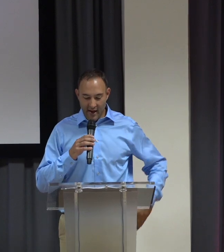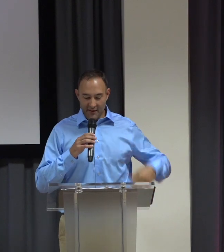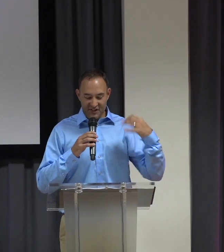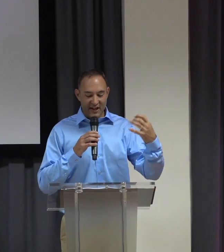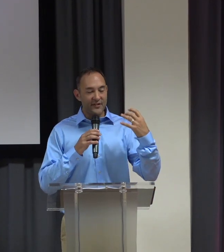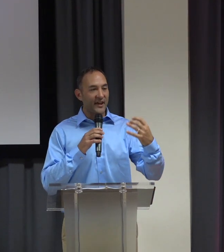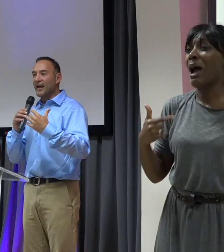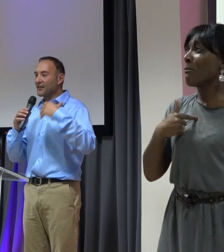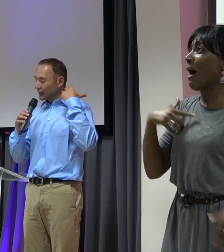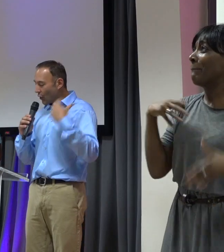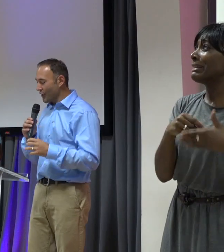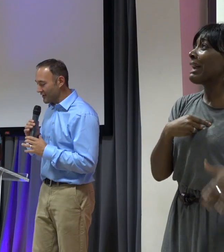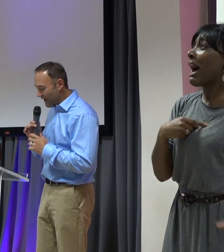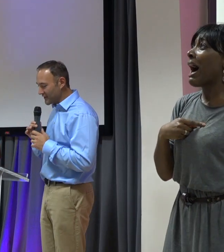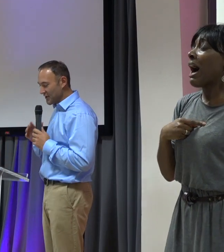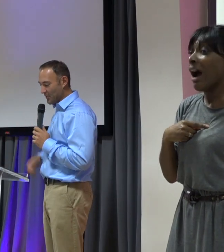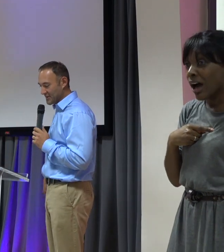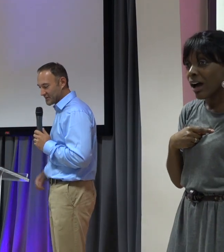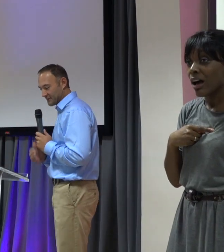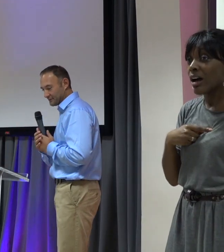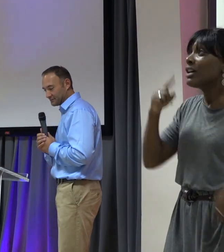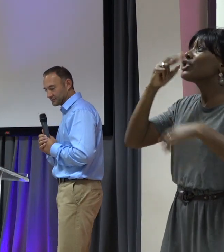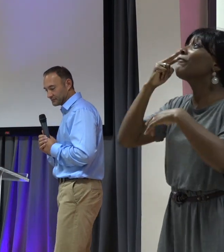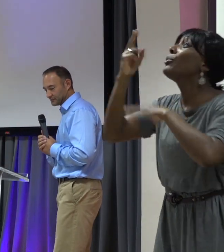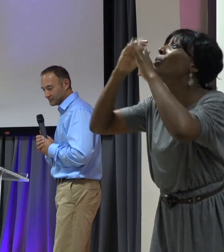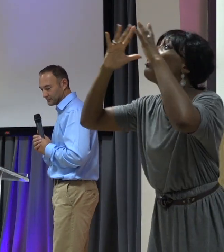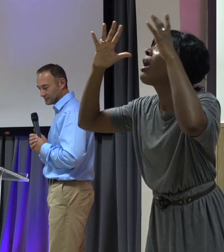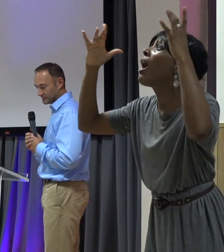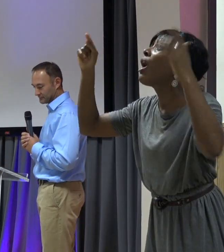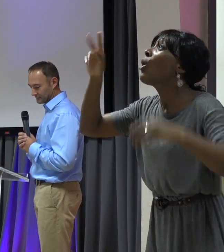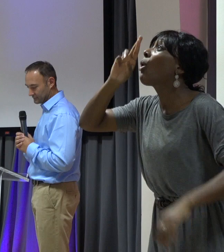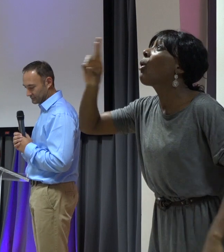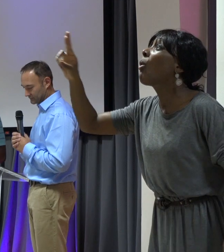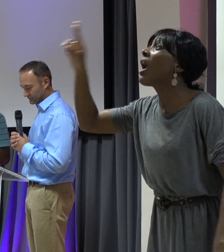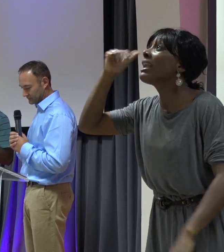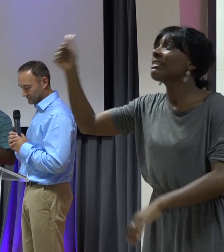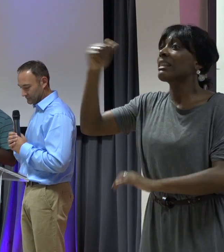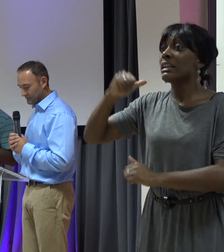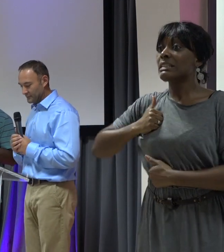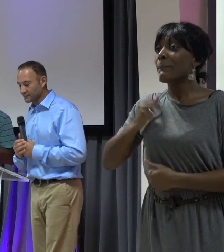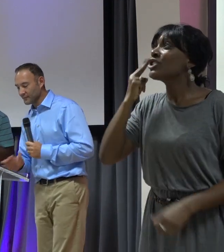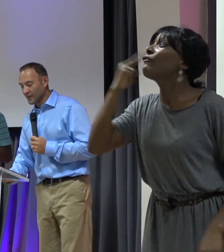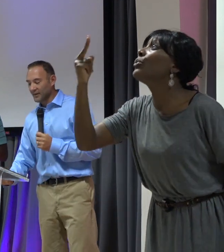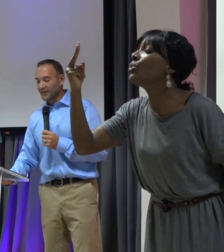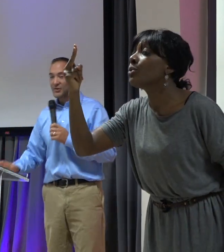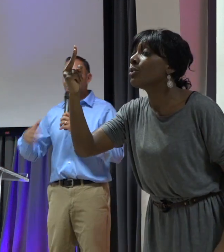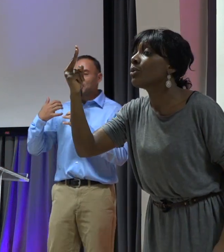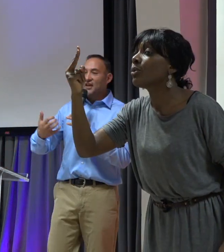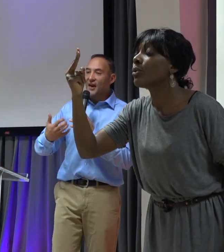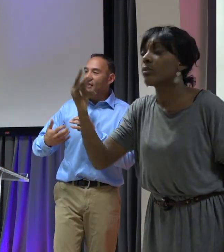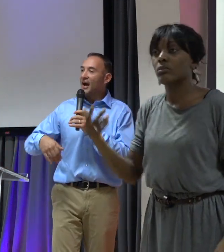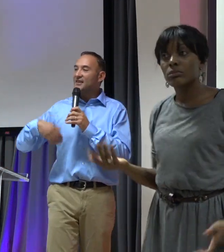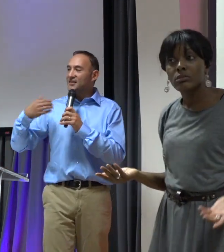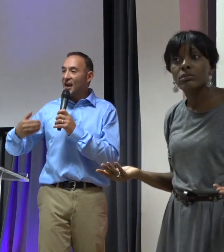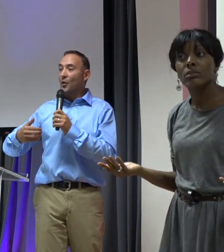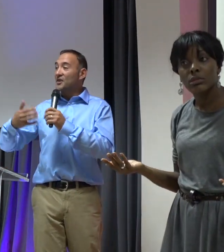Yet I have seen the King, the Lord of heaven's armies. Et mes yeux ont vu le roi, l'Éternel des armées. So you see